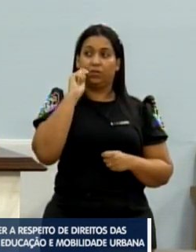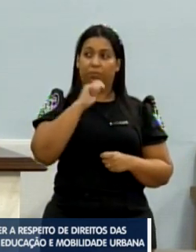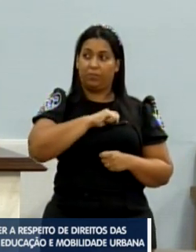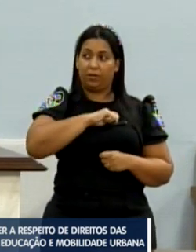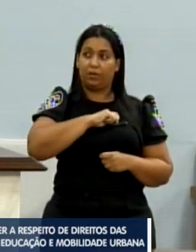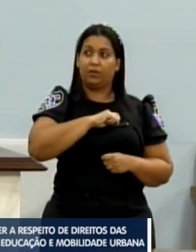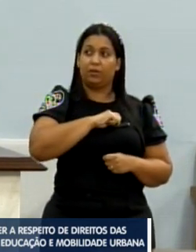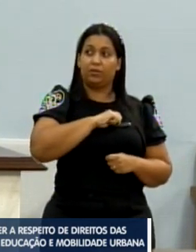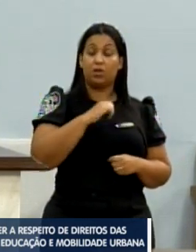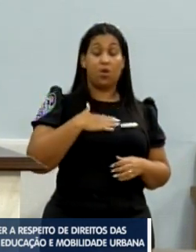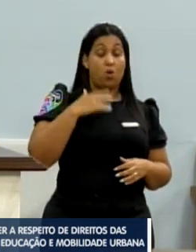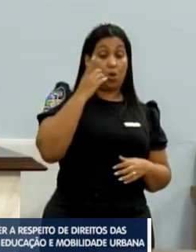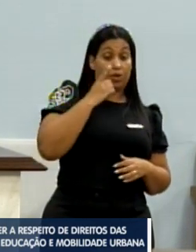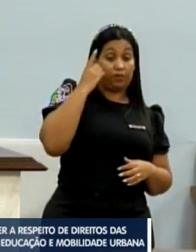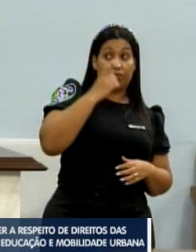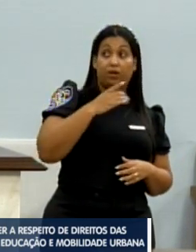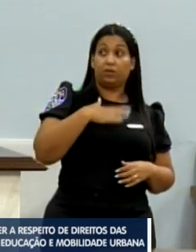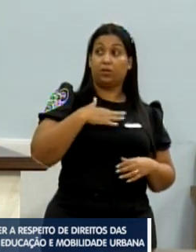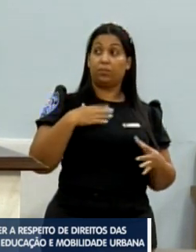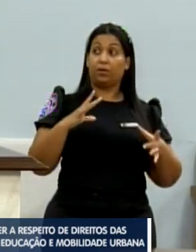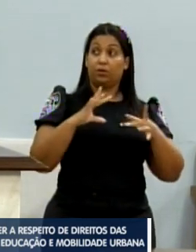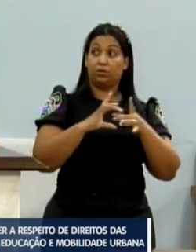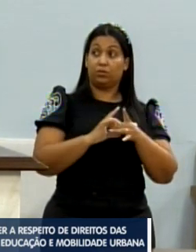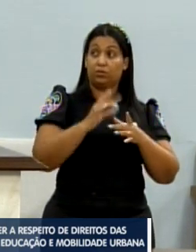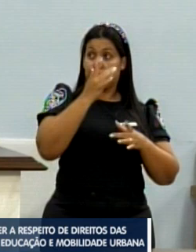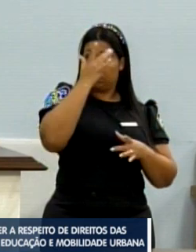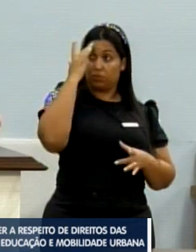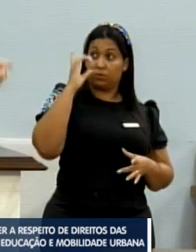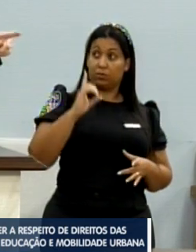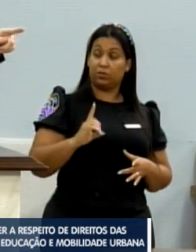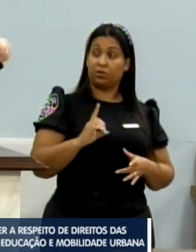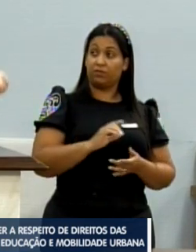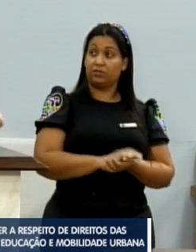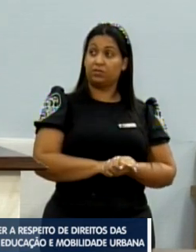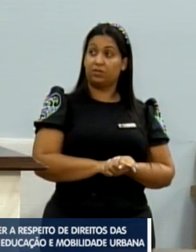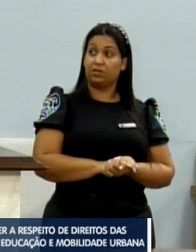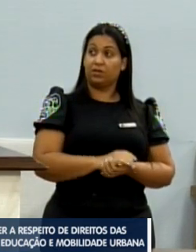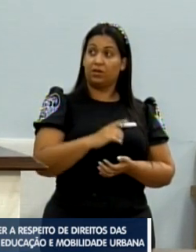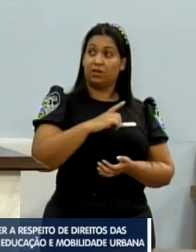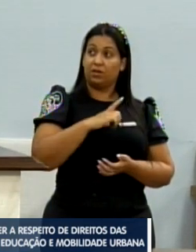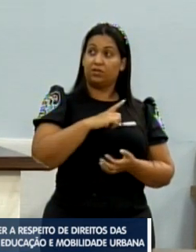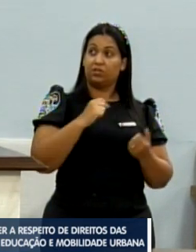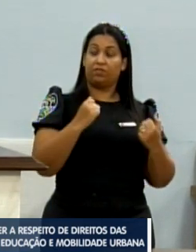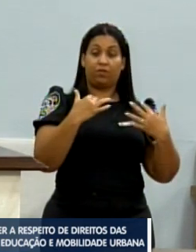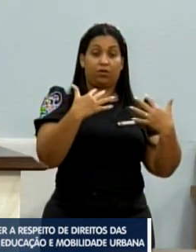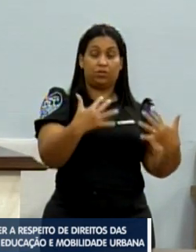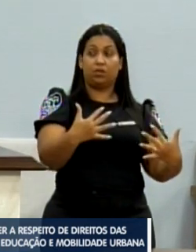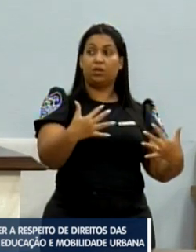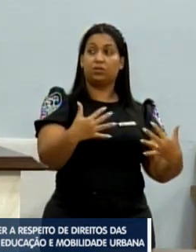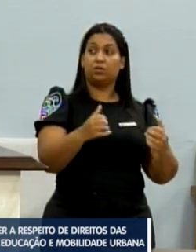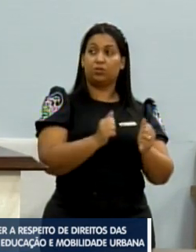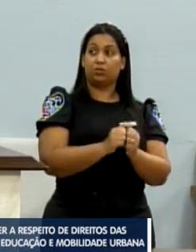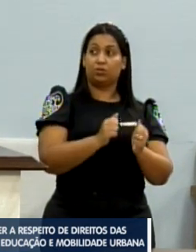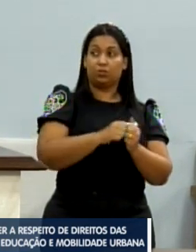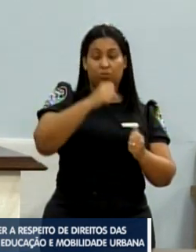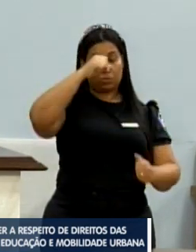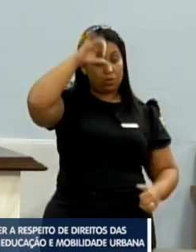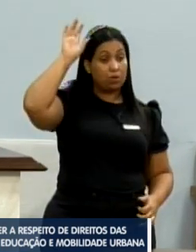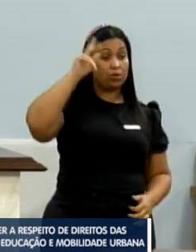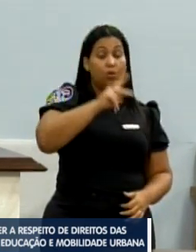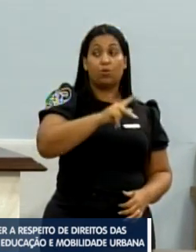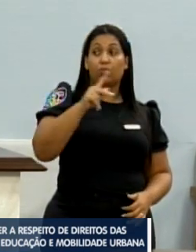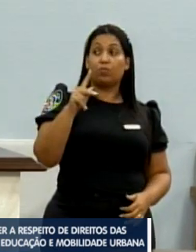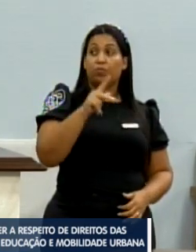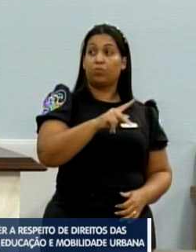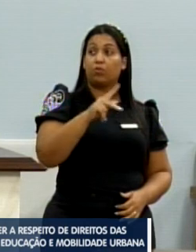só como advogado, vejo como pai de criança com deficiência, com 9 anos. Tive aqui na audiência pública com o João Paulo, com o doutor Renato, e